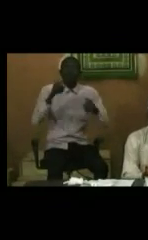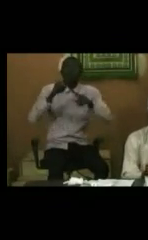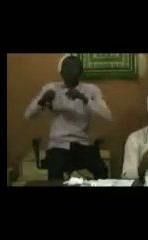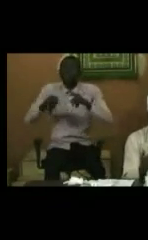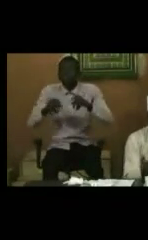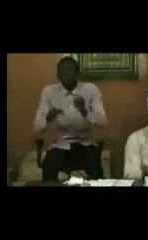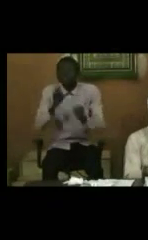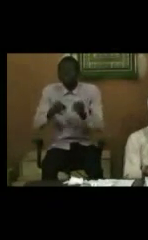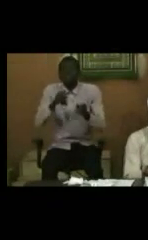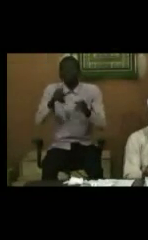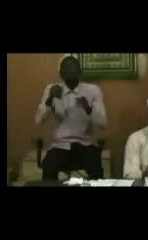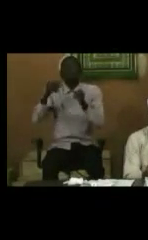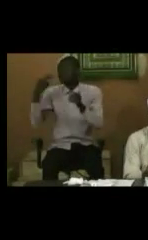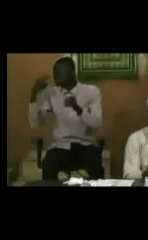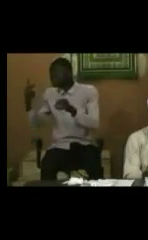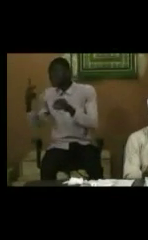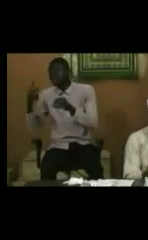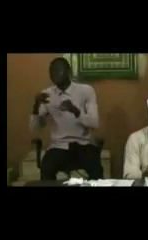won je o jade